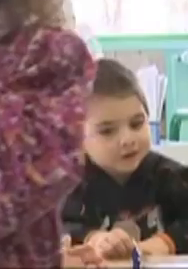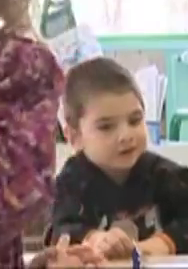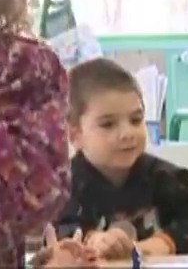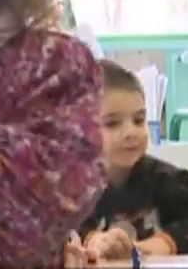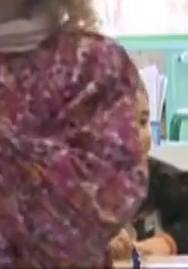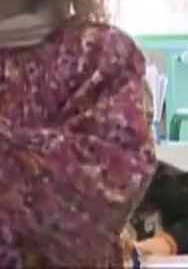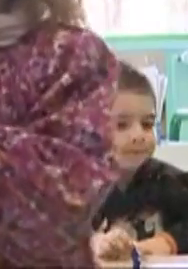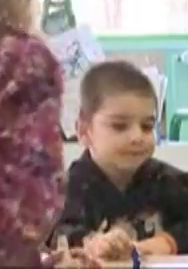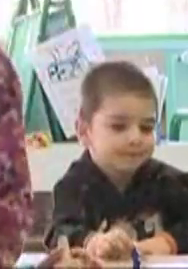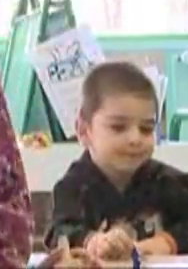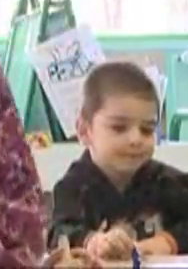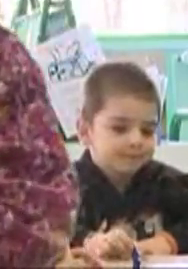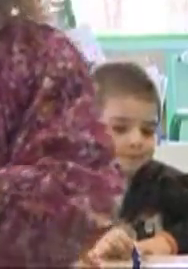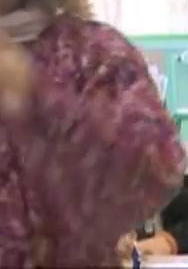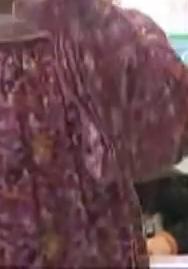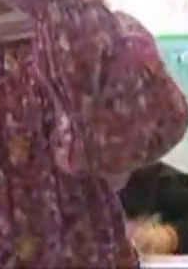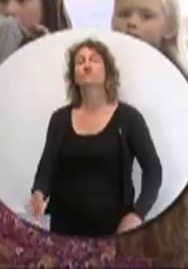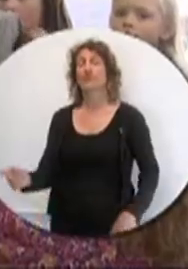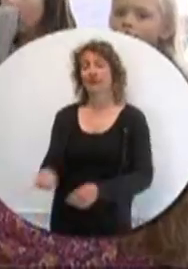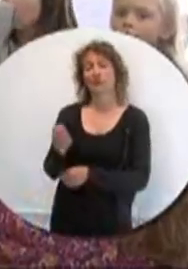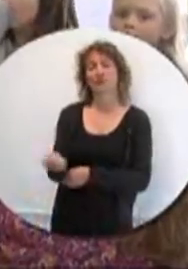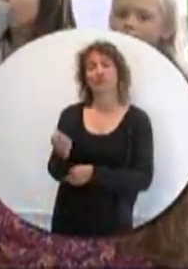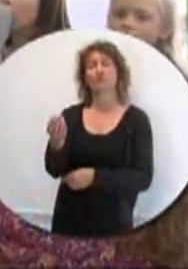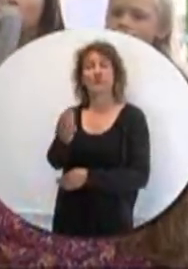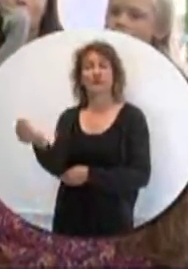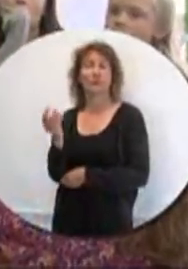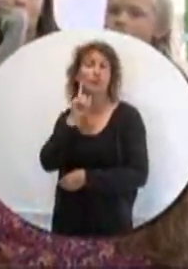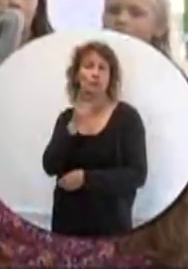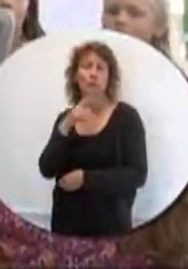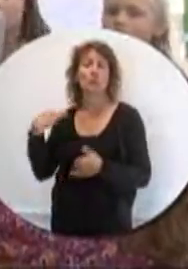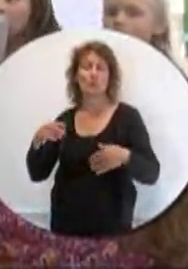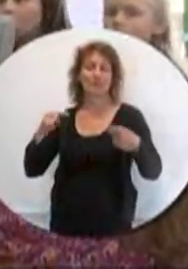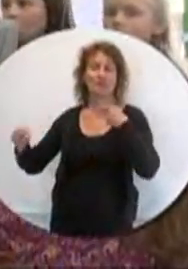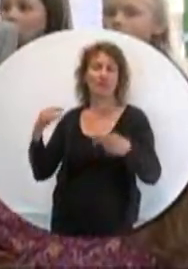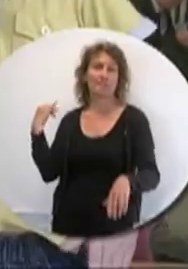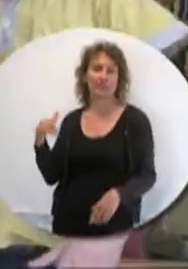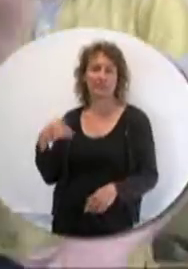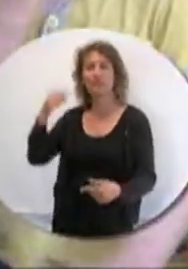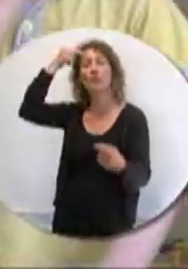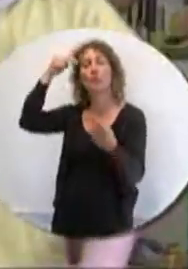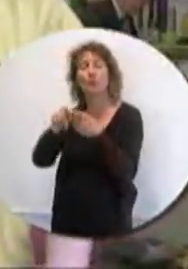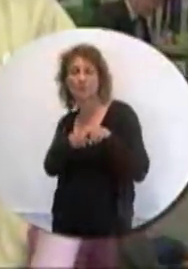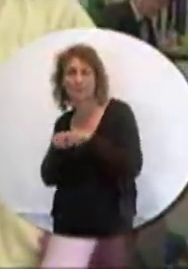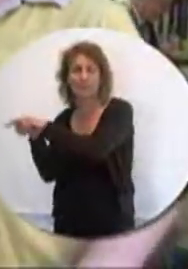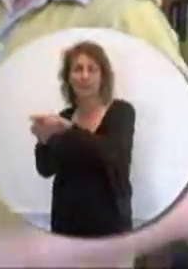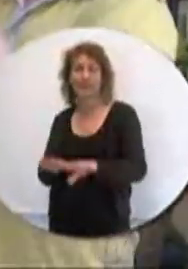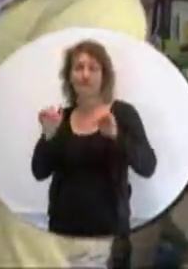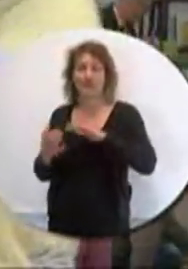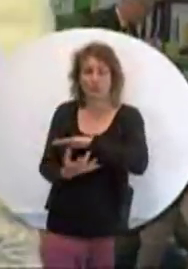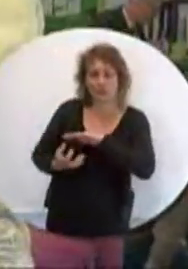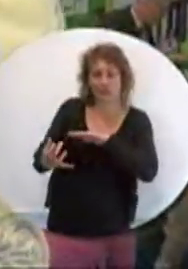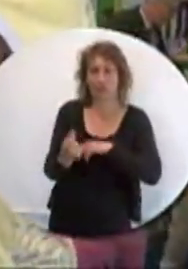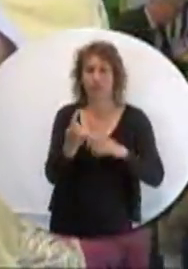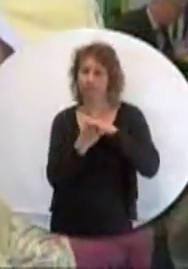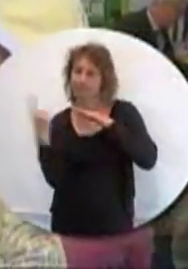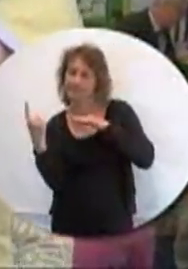jeux. J'ai des amis. L'éducation des enfants sourds reste au cœur des débats. Si le but est le même, éviter